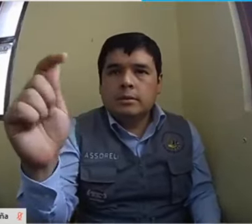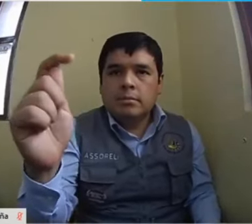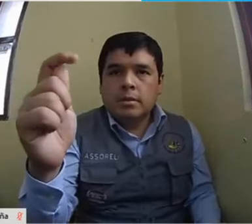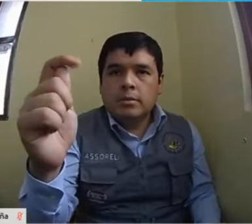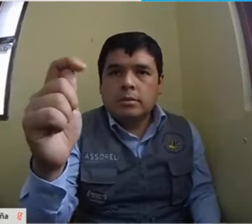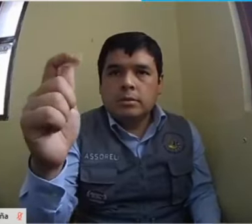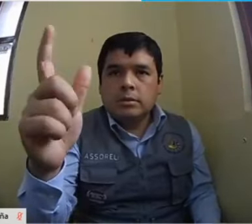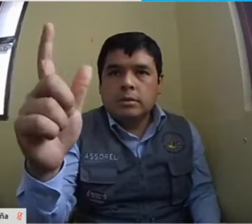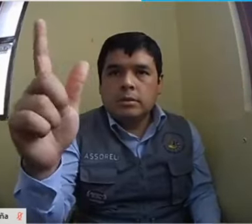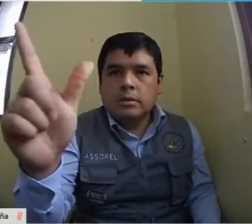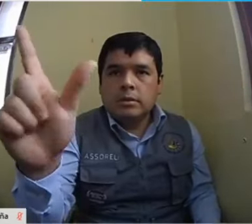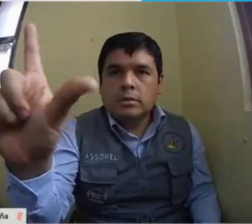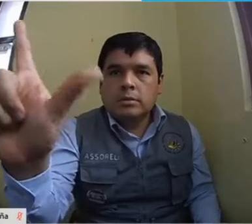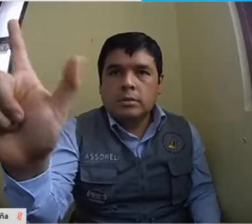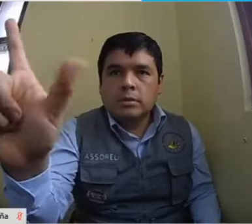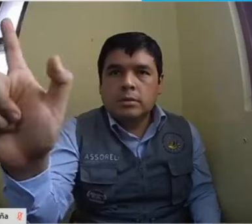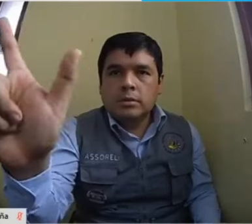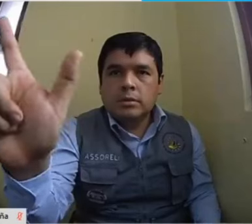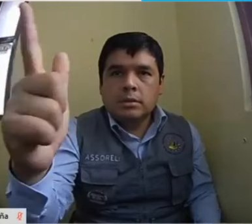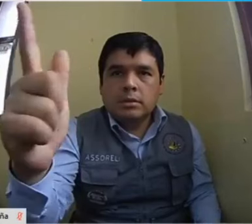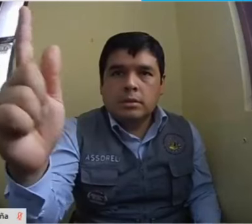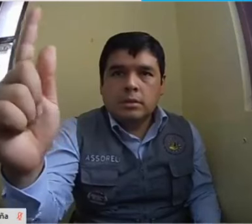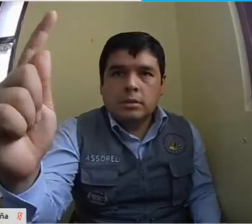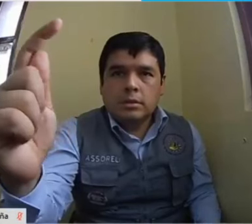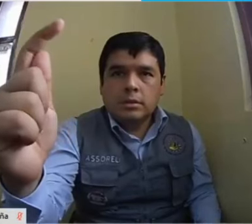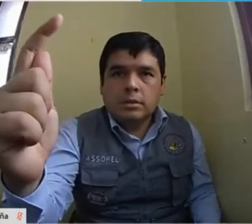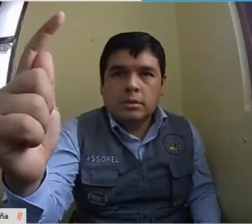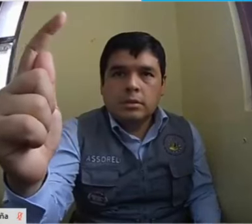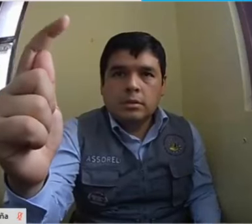La T es el índice sobre el pulgar,